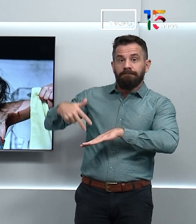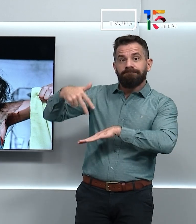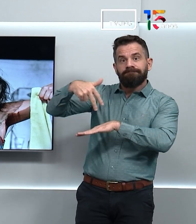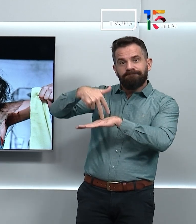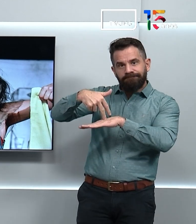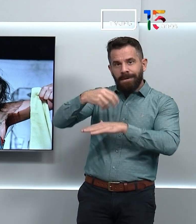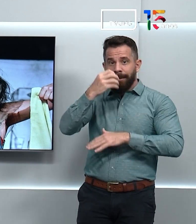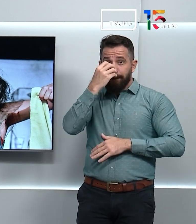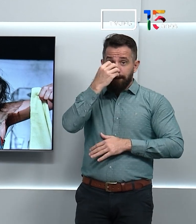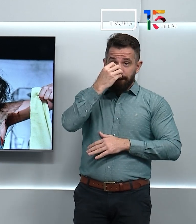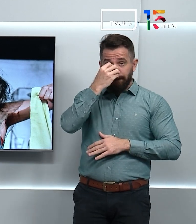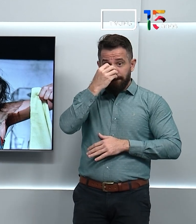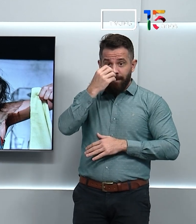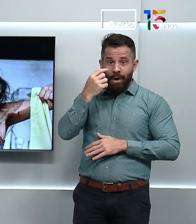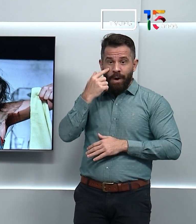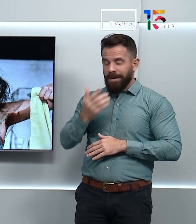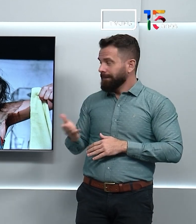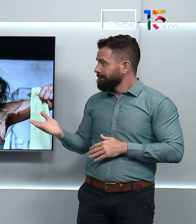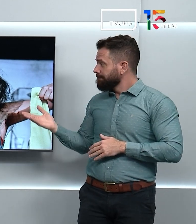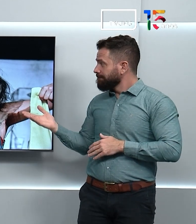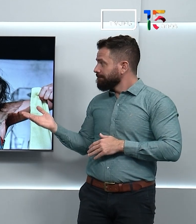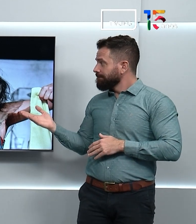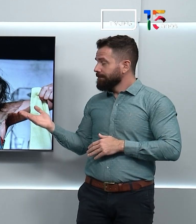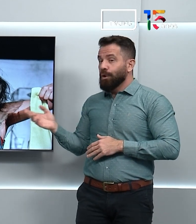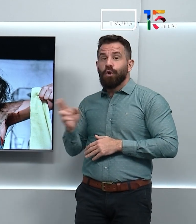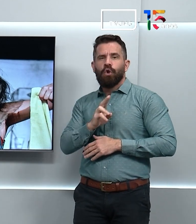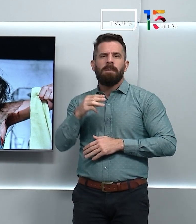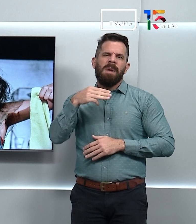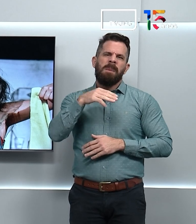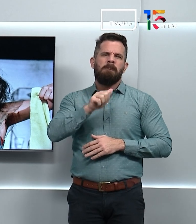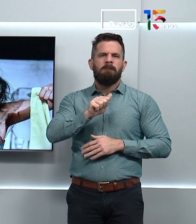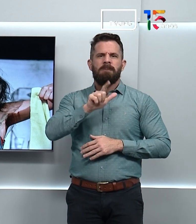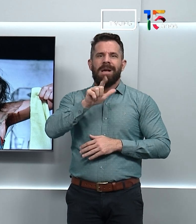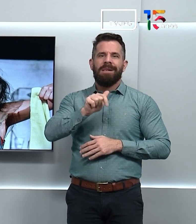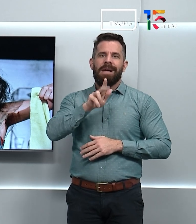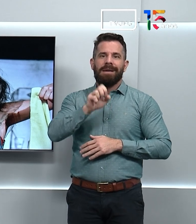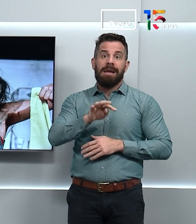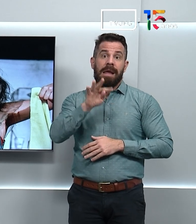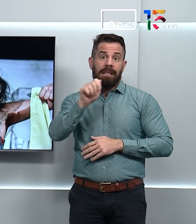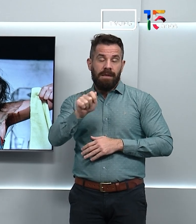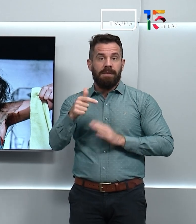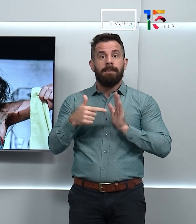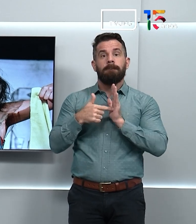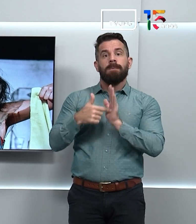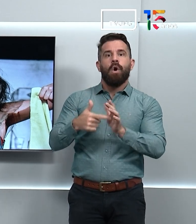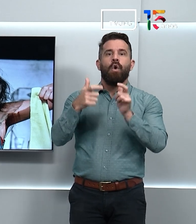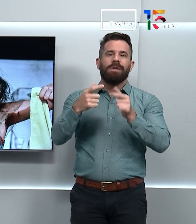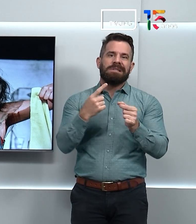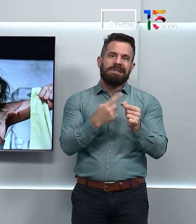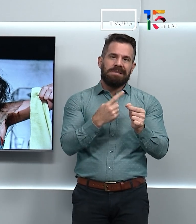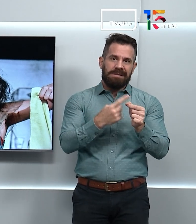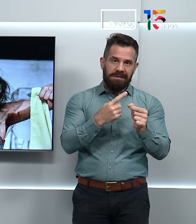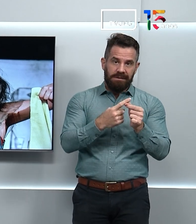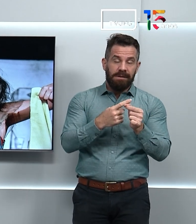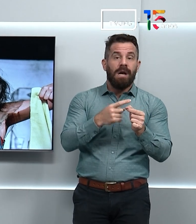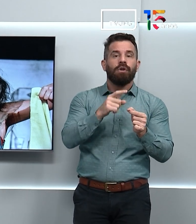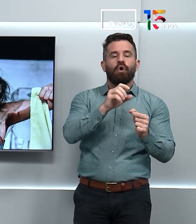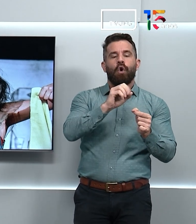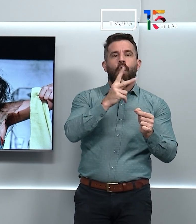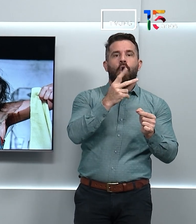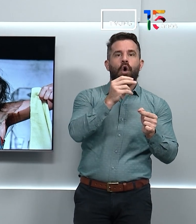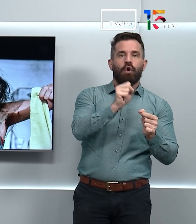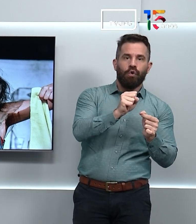Malagueta na Labuta, da artista Fernanda Pimenta, será encenado nas cidades de Olhos da Água, amanhã, e